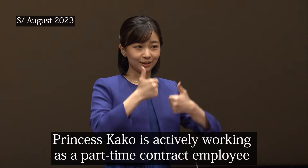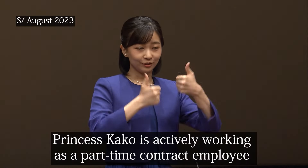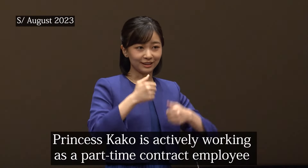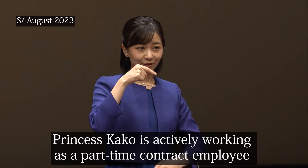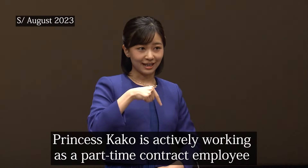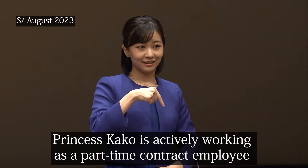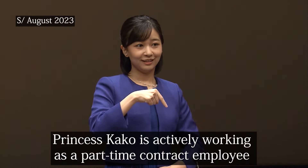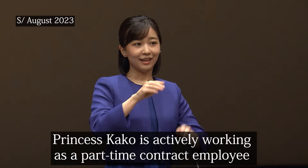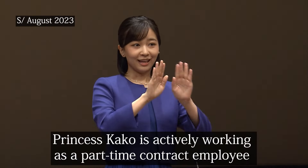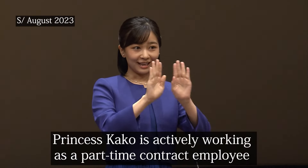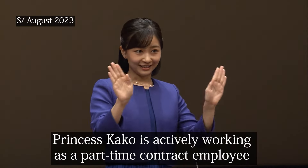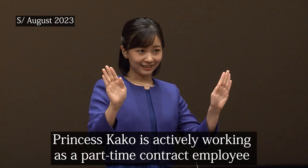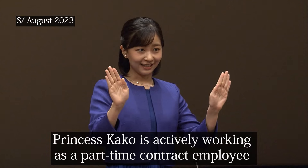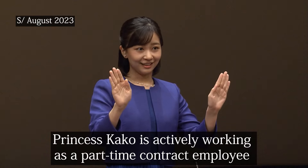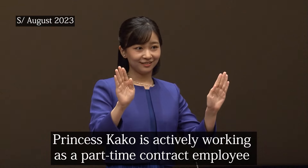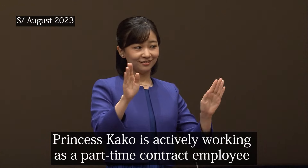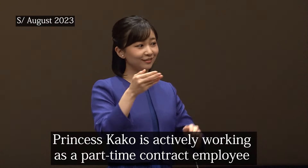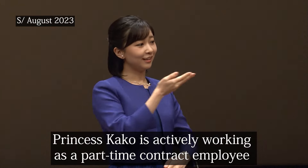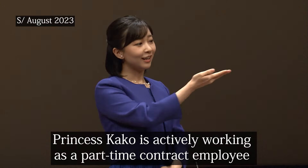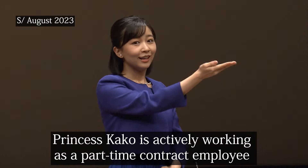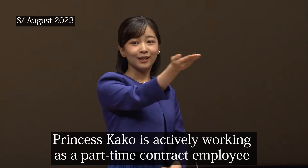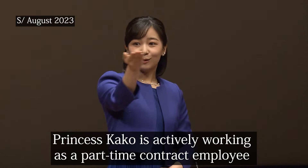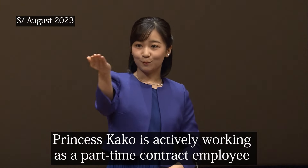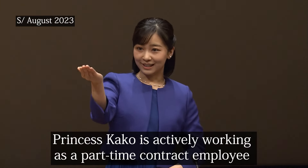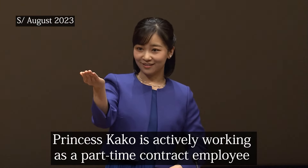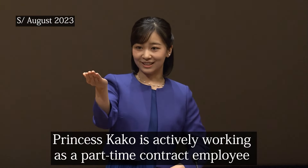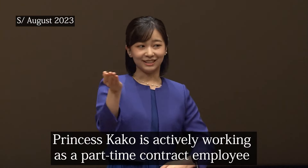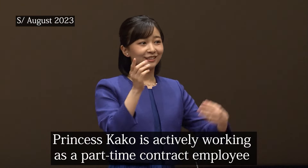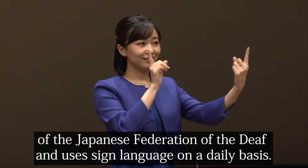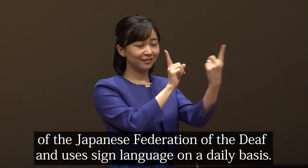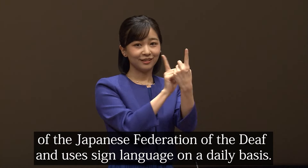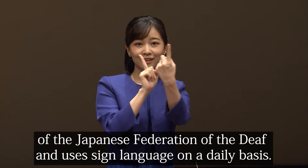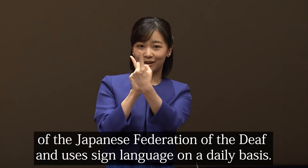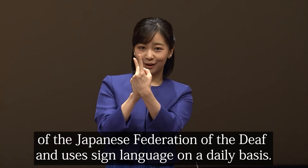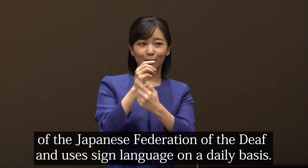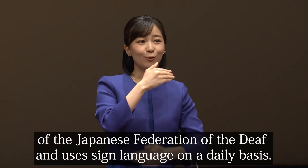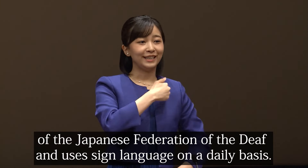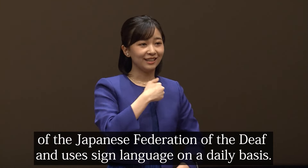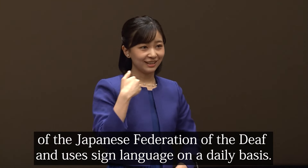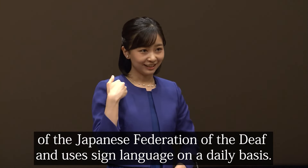ピーチコンテストが開催され、皆様にお会いできましたこと